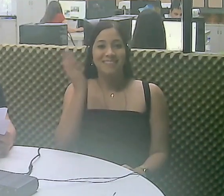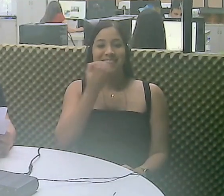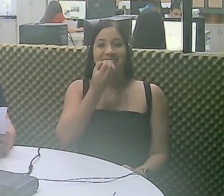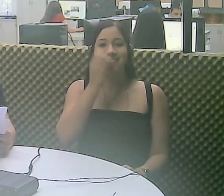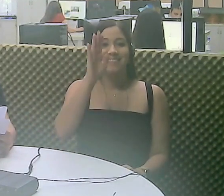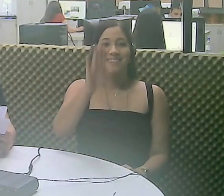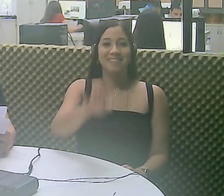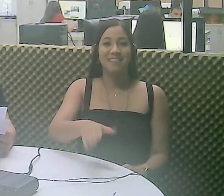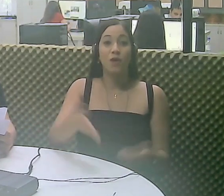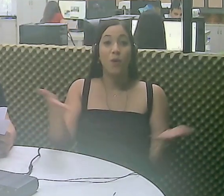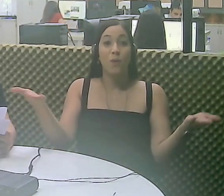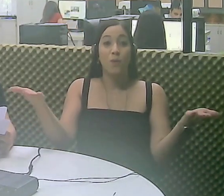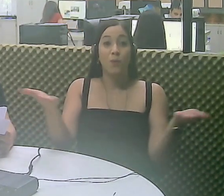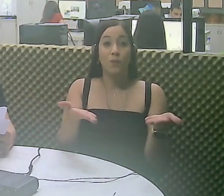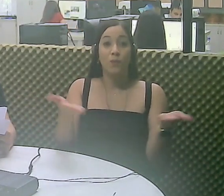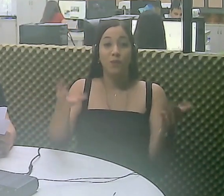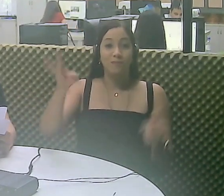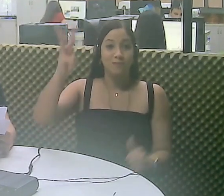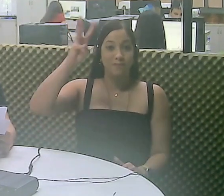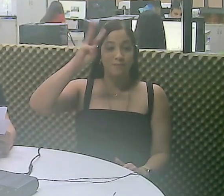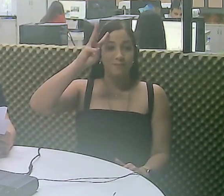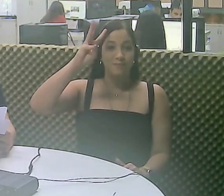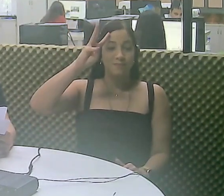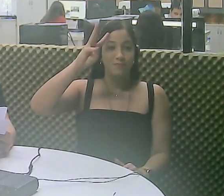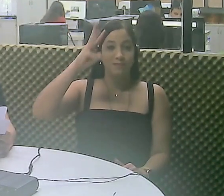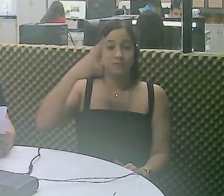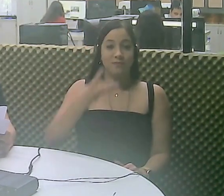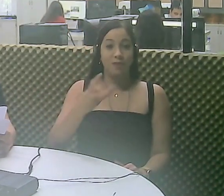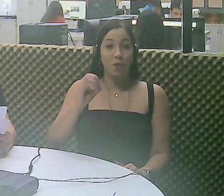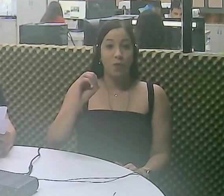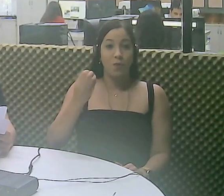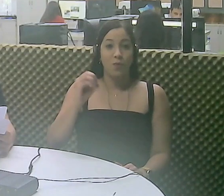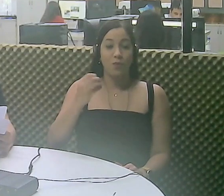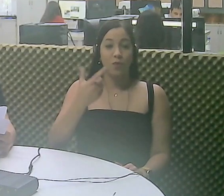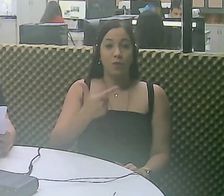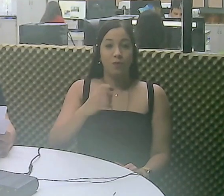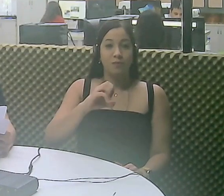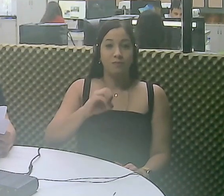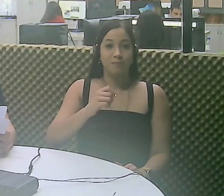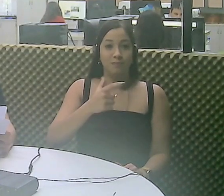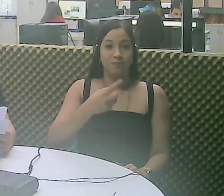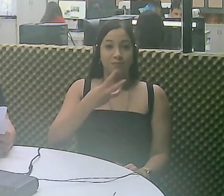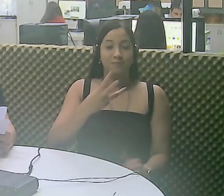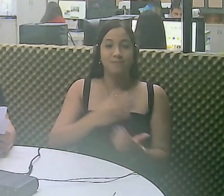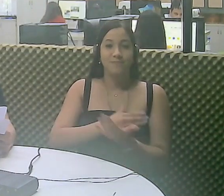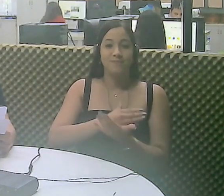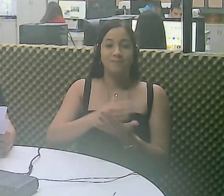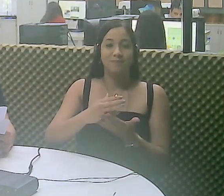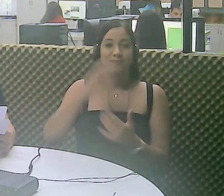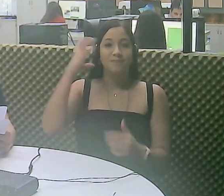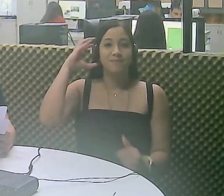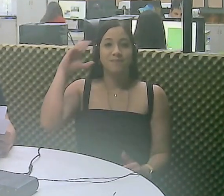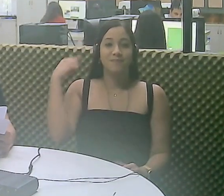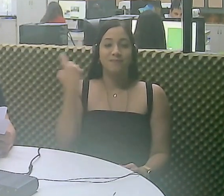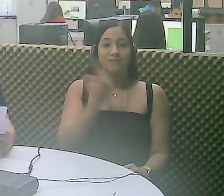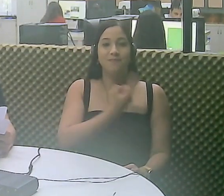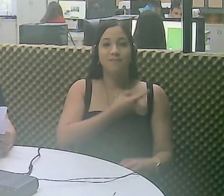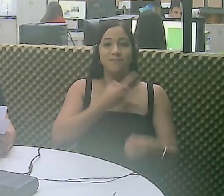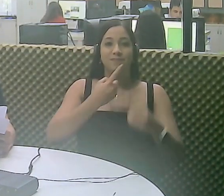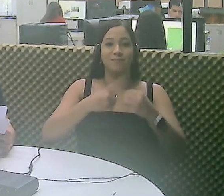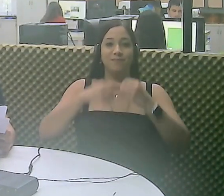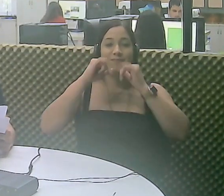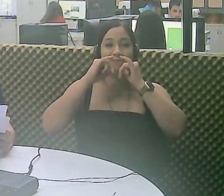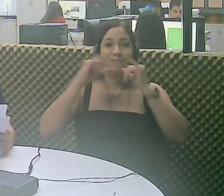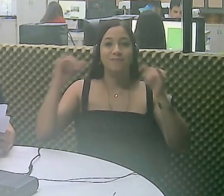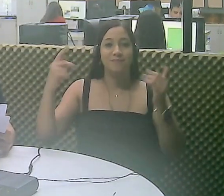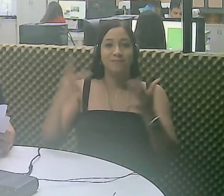Olá, boa tarde. Hoje é terça-feira, dia 3 de outubro de 2023. Está no ar a Rádio Nossa Cidade com um